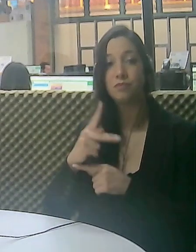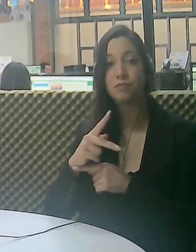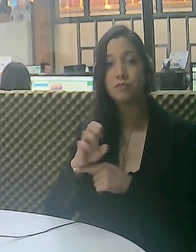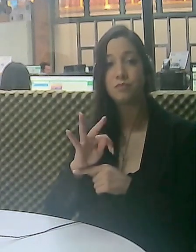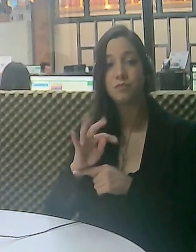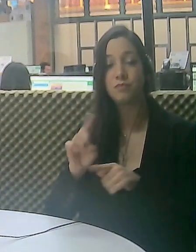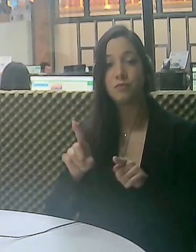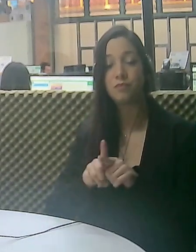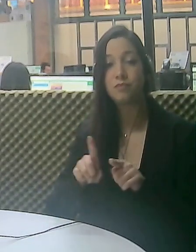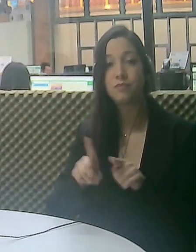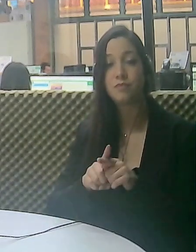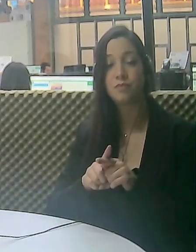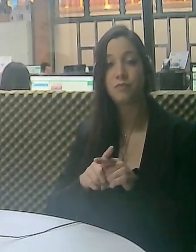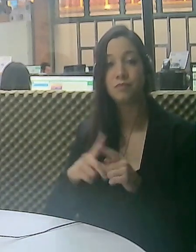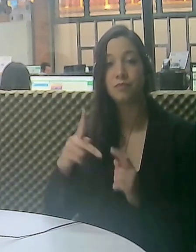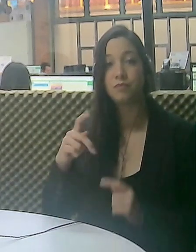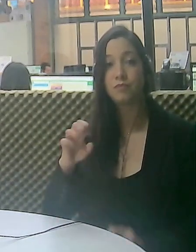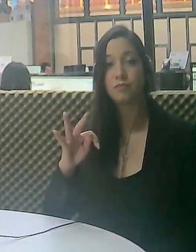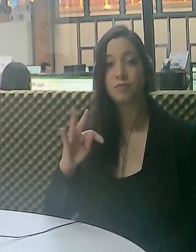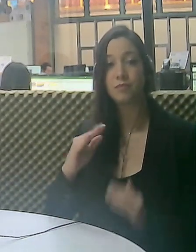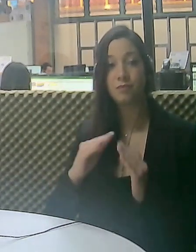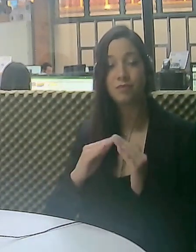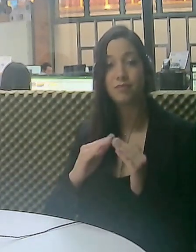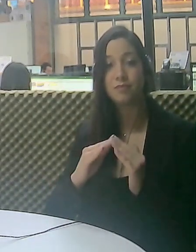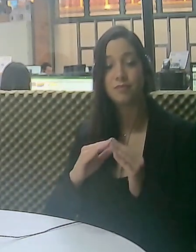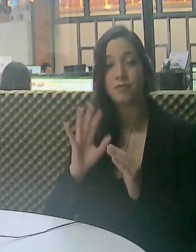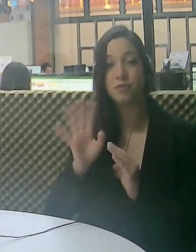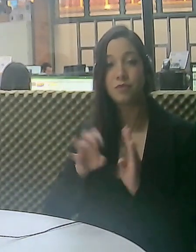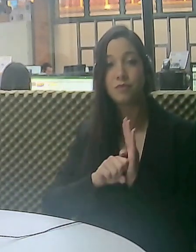clínica veterinária Pet House já beneficiou